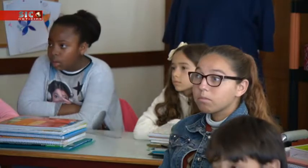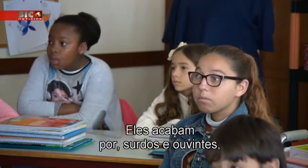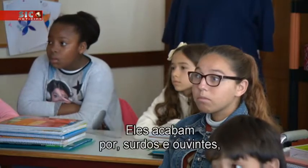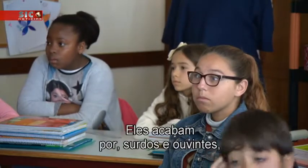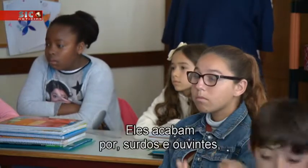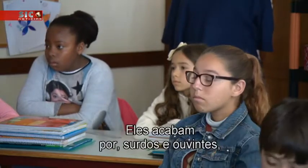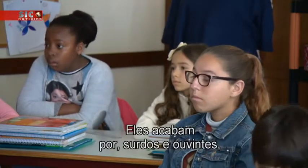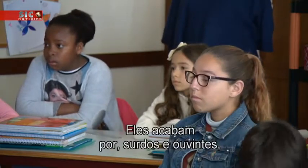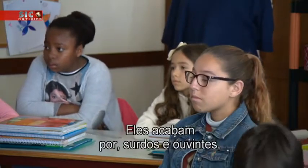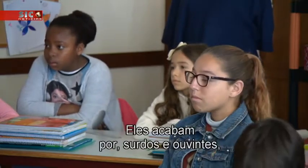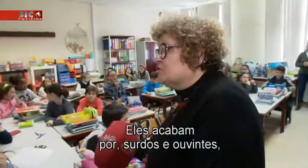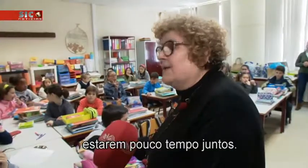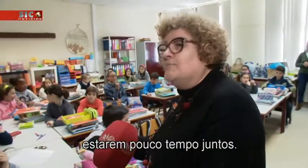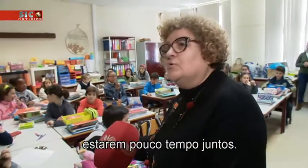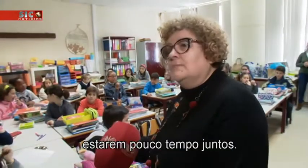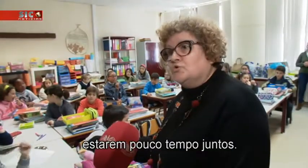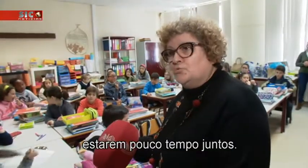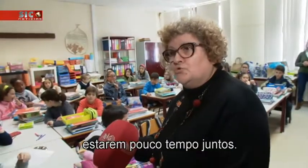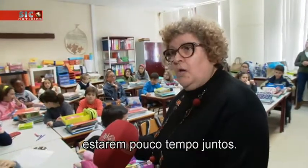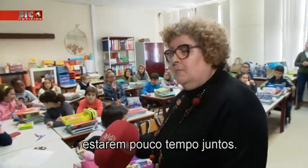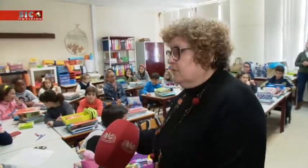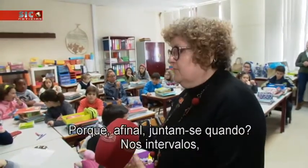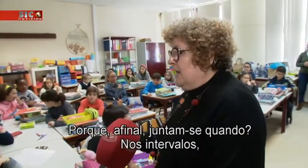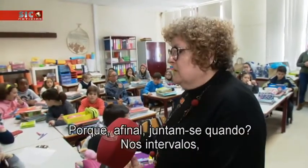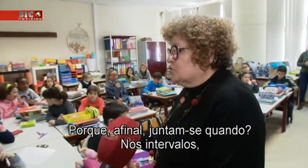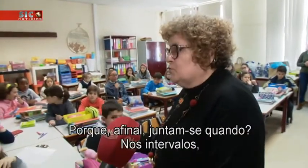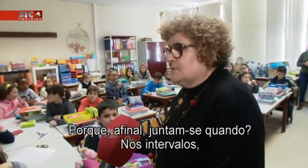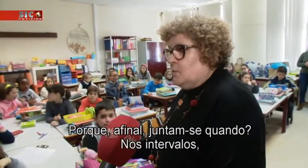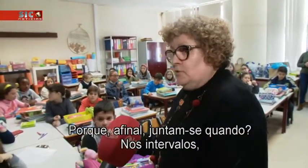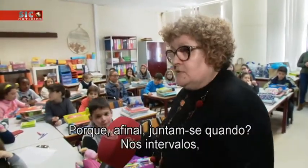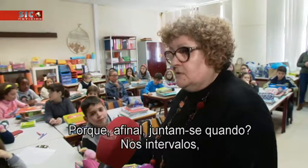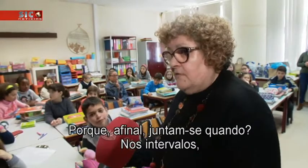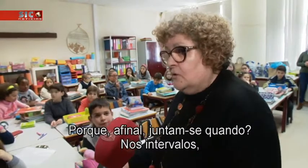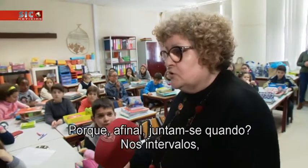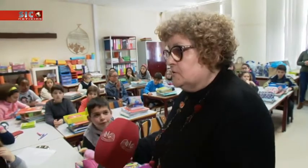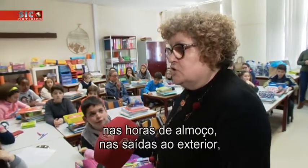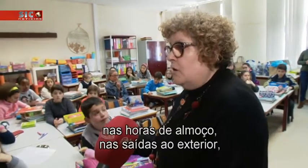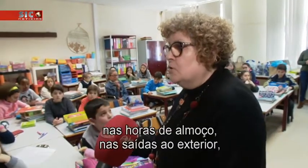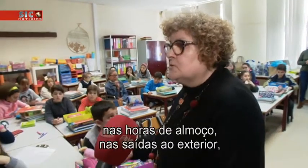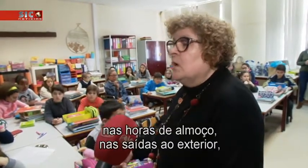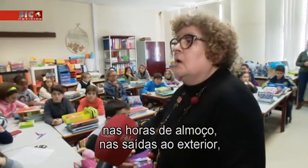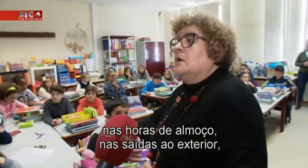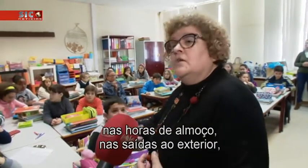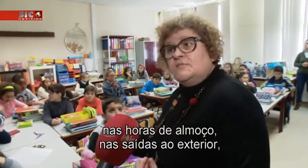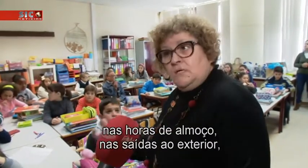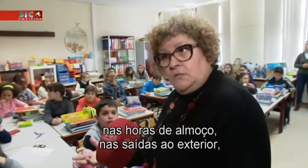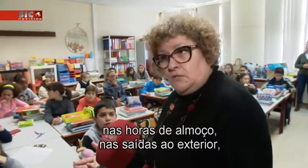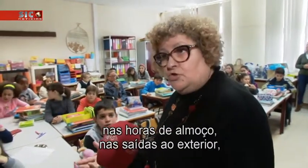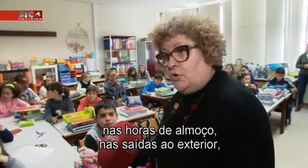Eles acabam por surdos e ouvintes estarem pouco tempo juntos, porque, afinal, juntam-se quando? intervalos, nas horas de almoço, nas saídas ao exterior,